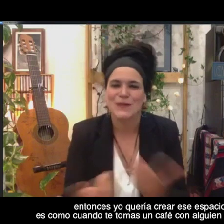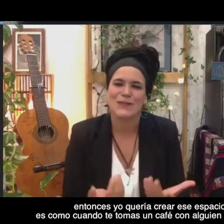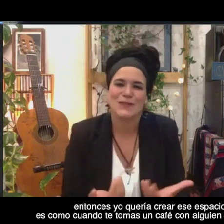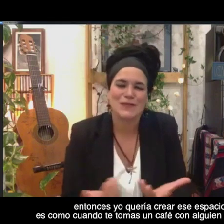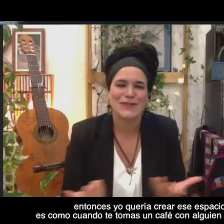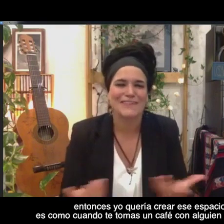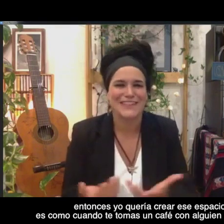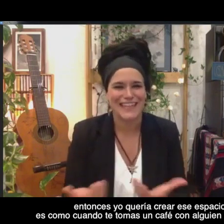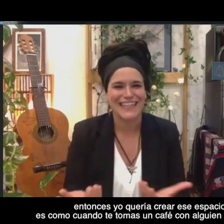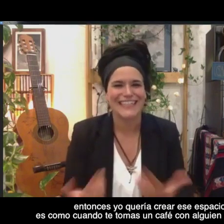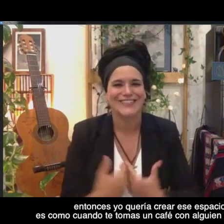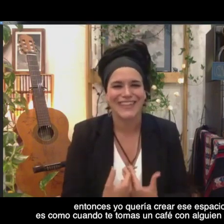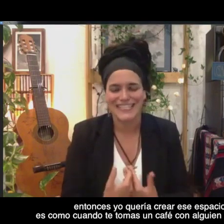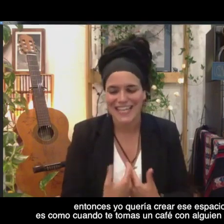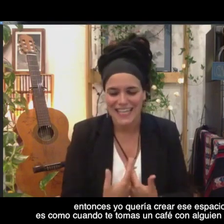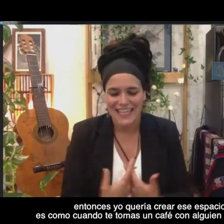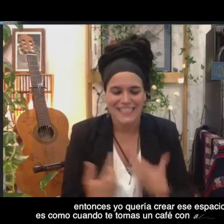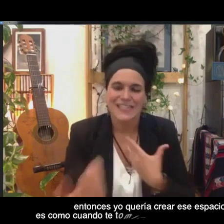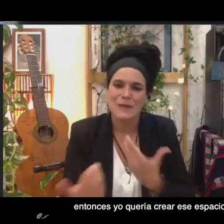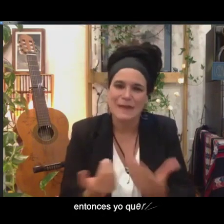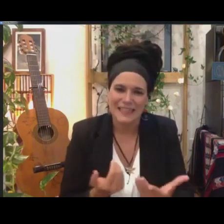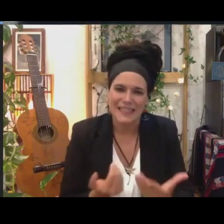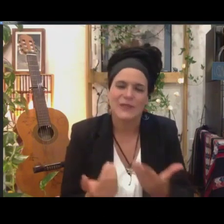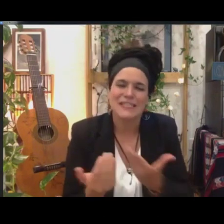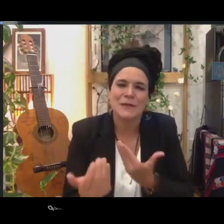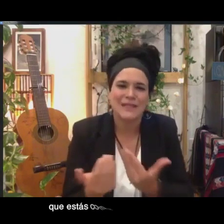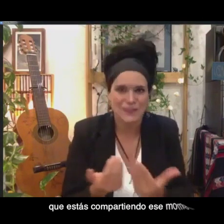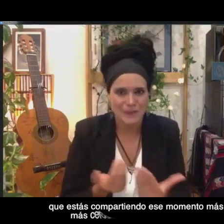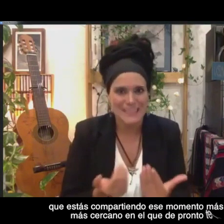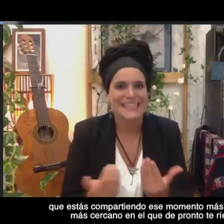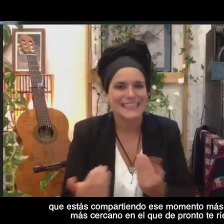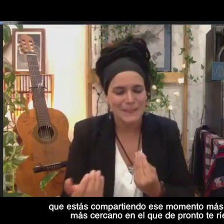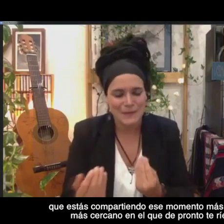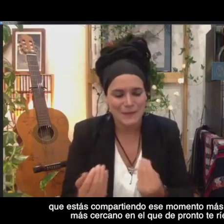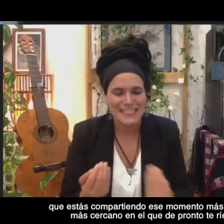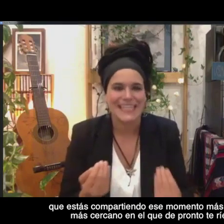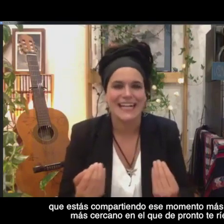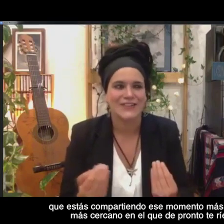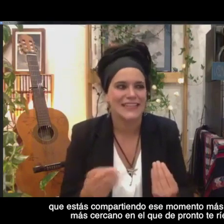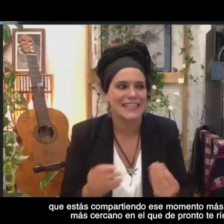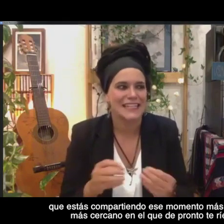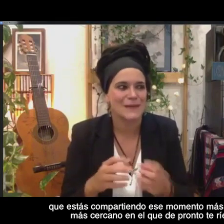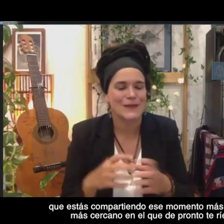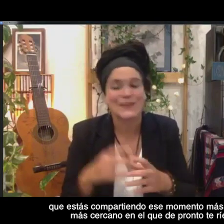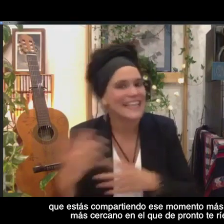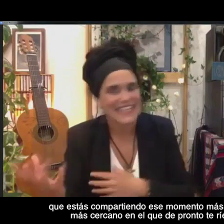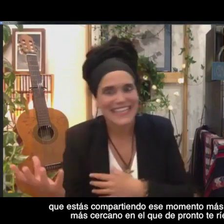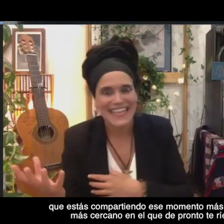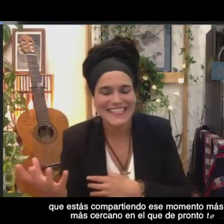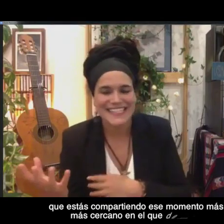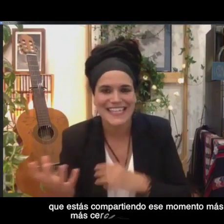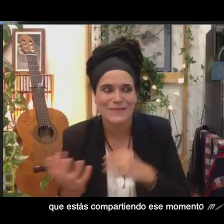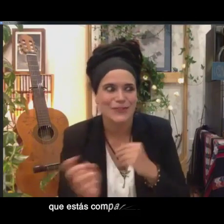Es como cuando te tomas un café con alguien en tu casa, que estás compartiendo ese momento más íntimo, más cercano, en el que de pronto te